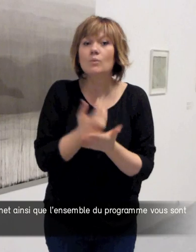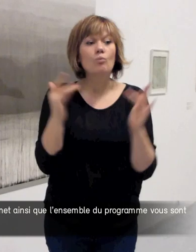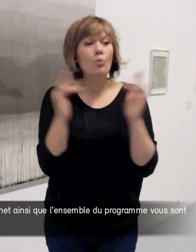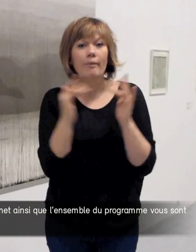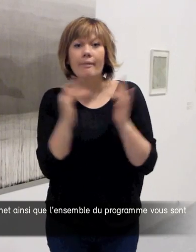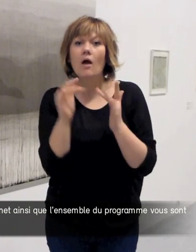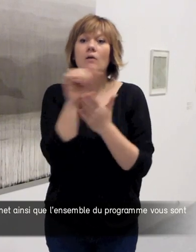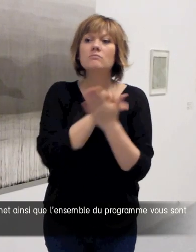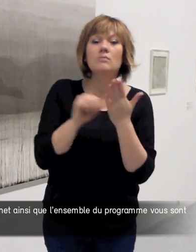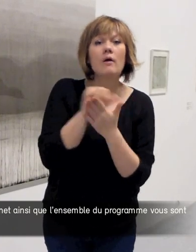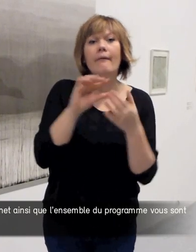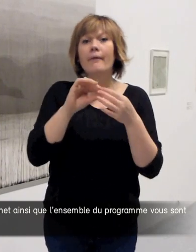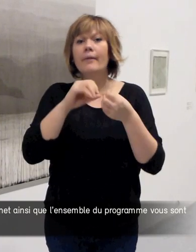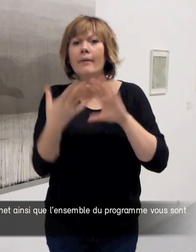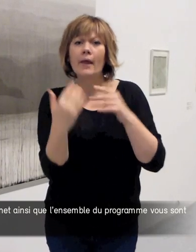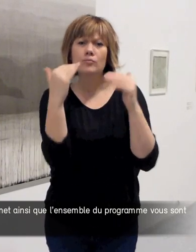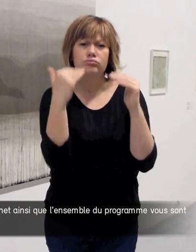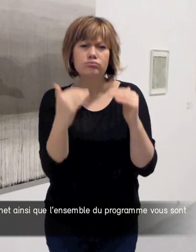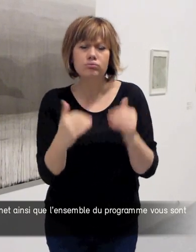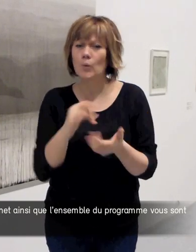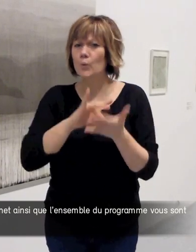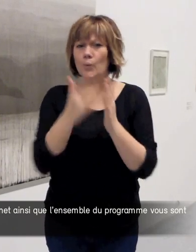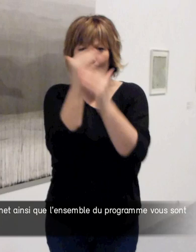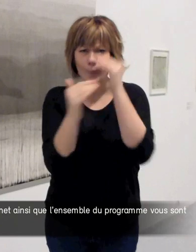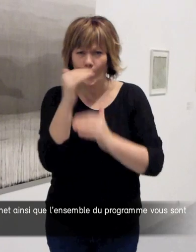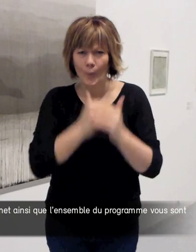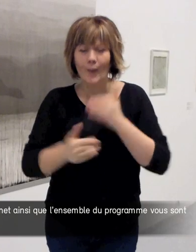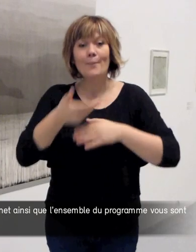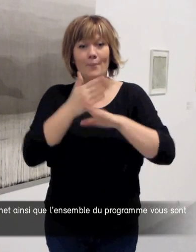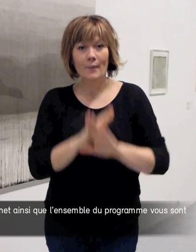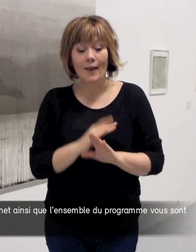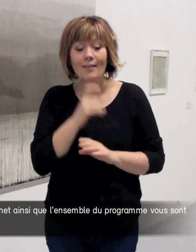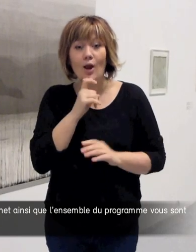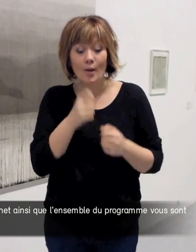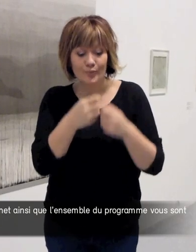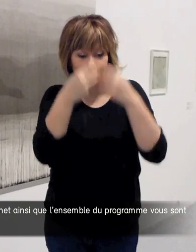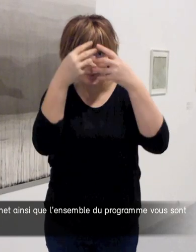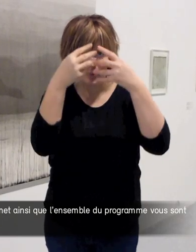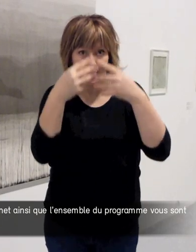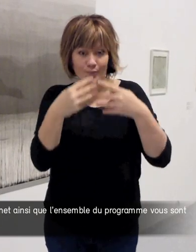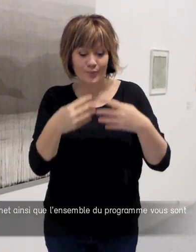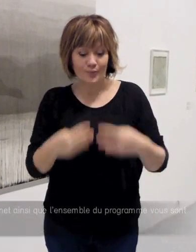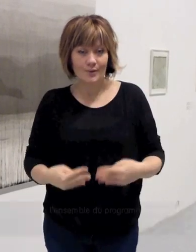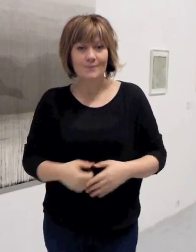Les contacts, les liens internet ainsi que l'ensemble du programme vous sont fournis en fin de vidéo.